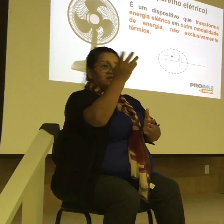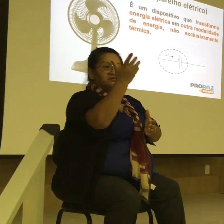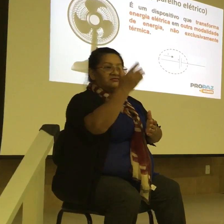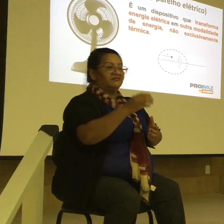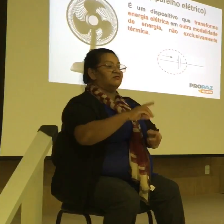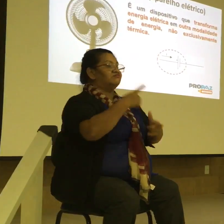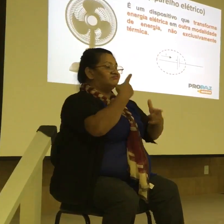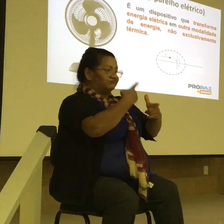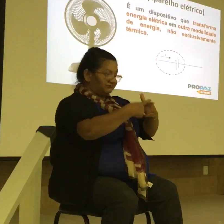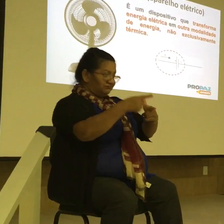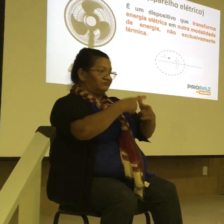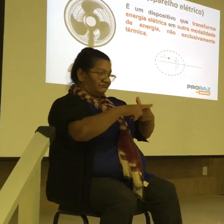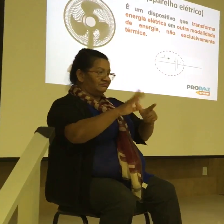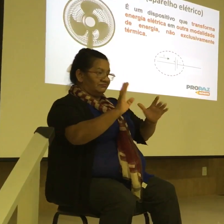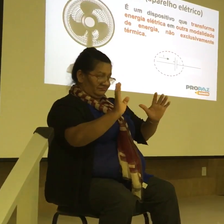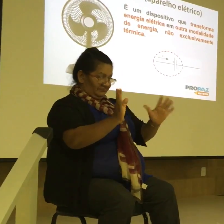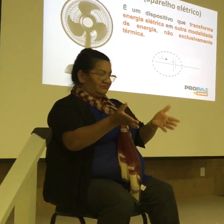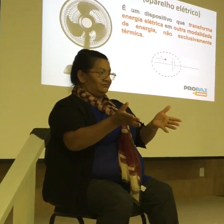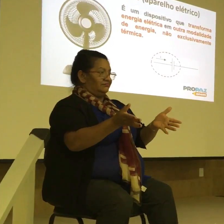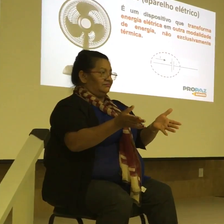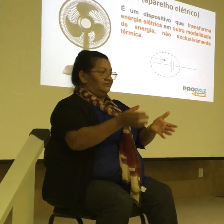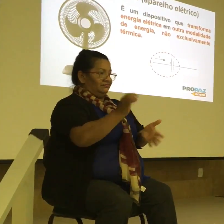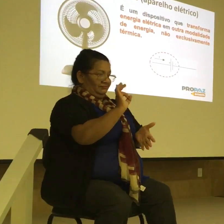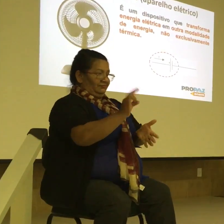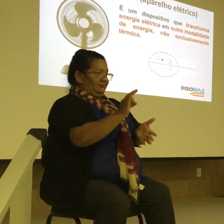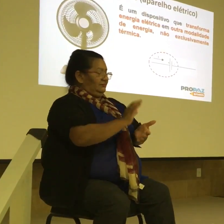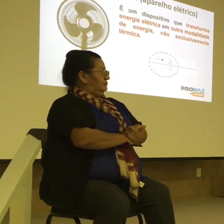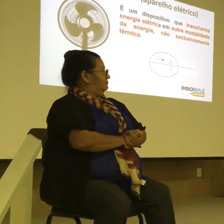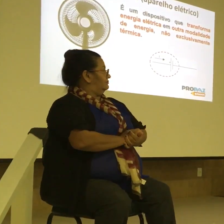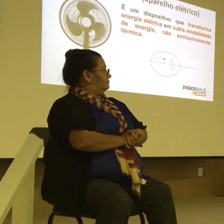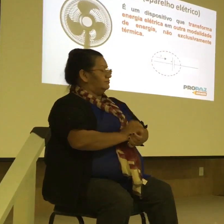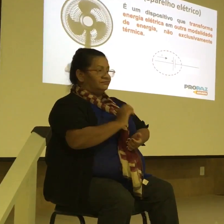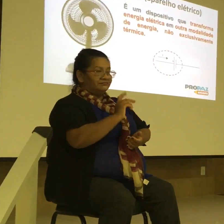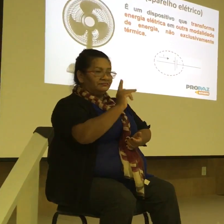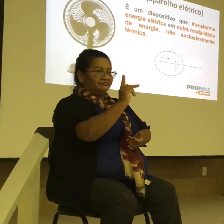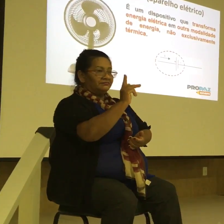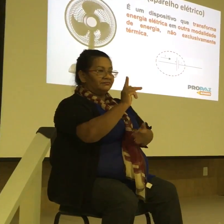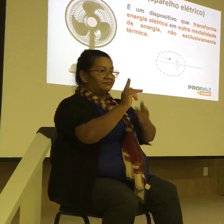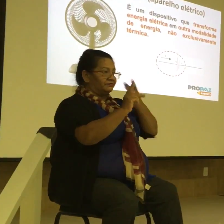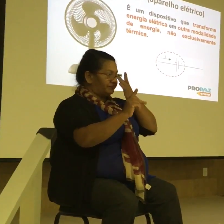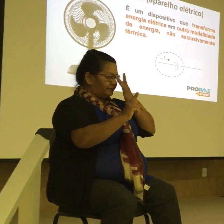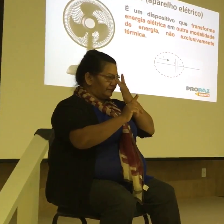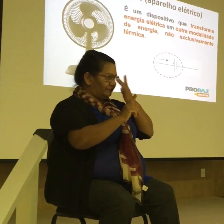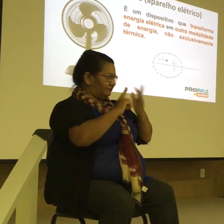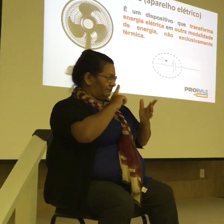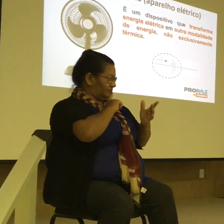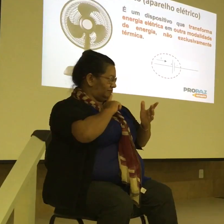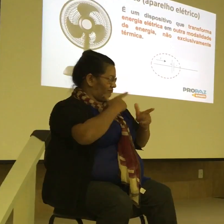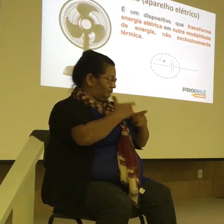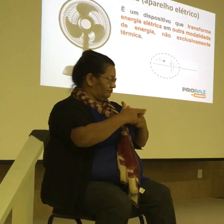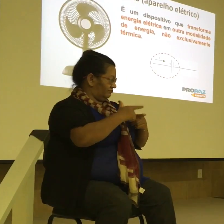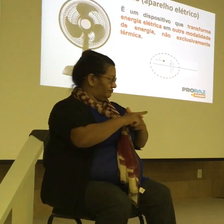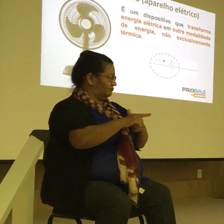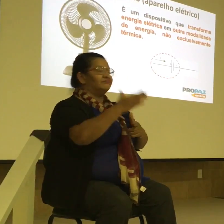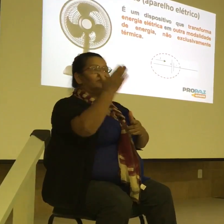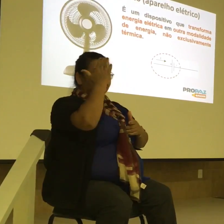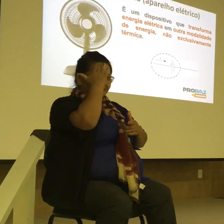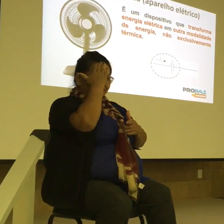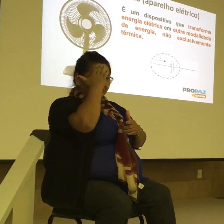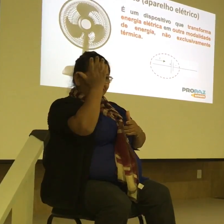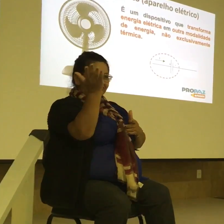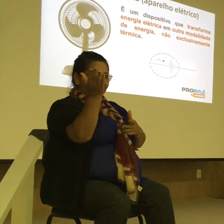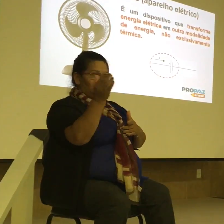do problema. E você está para acertar a questão. Ok? Até o problema? Estão entendendo sim ou